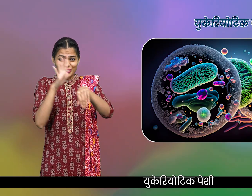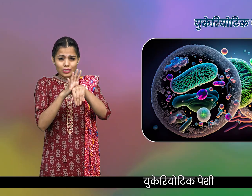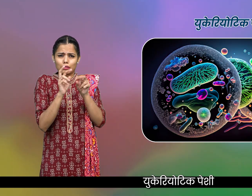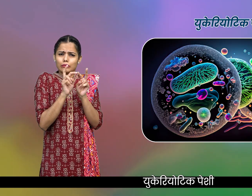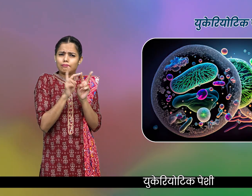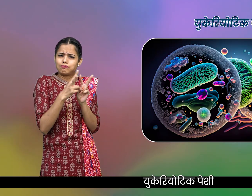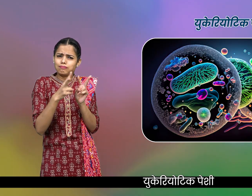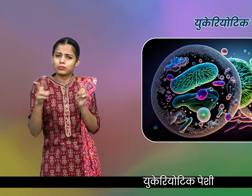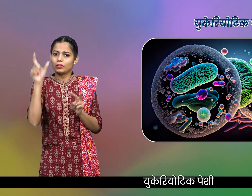यूकॅरियोटिक पेशी,